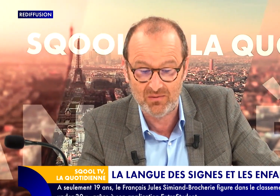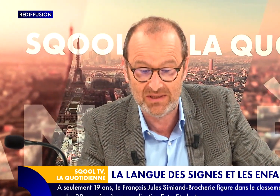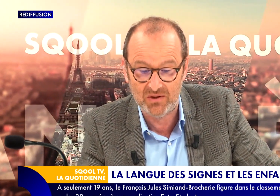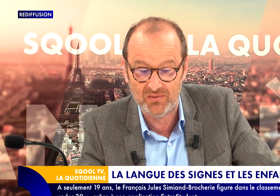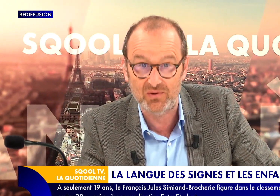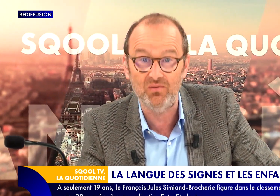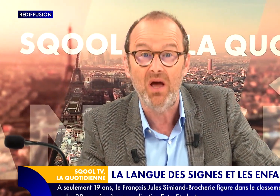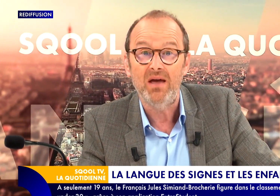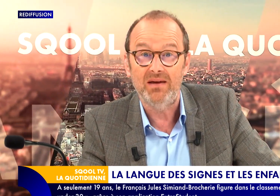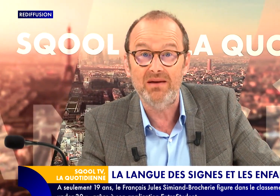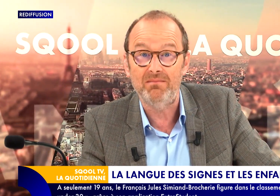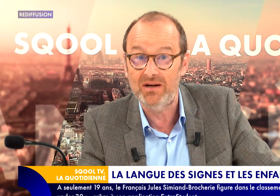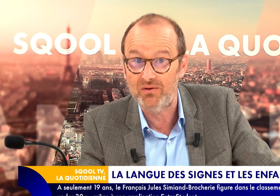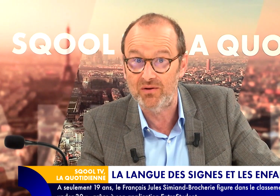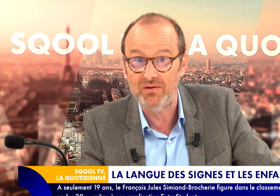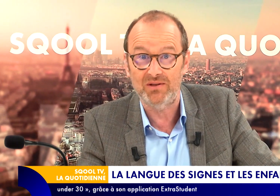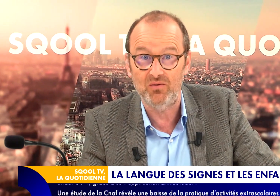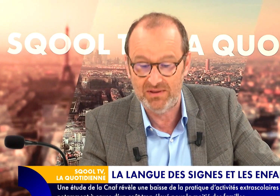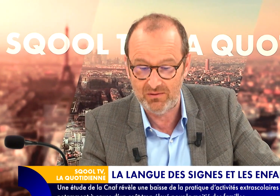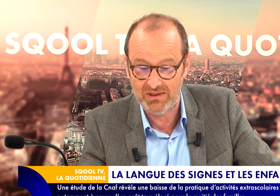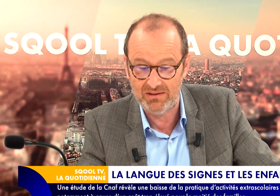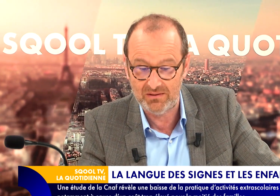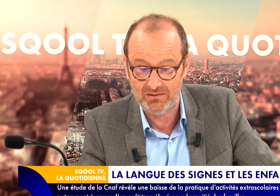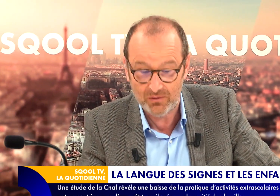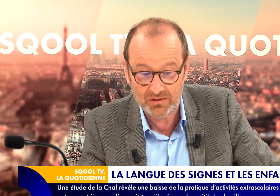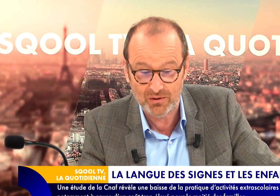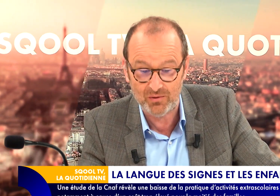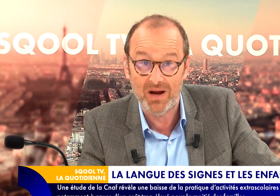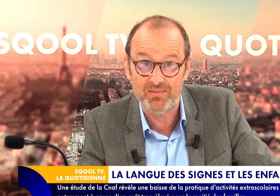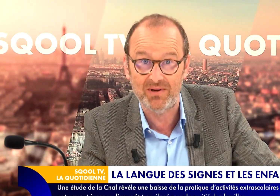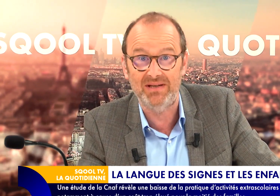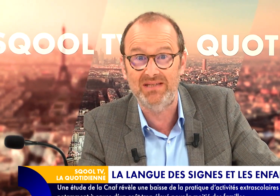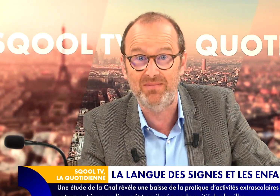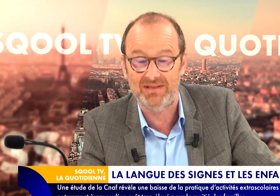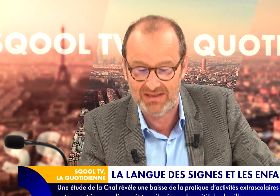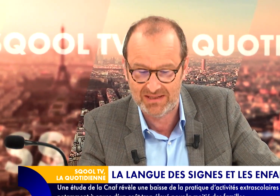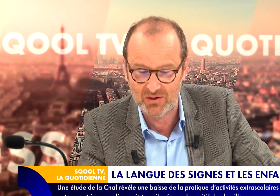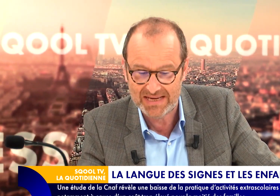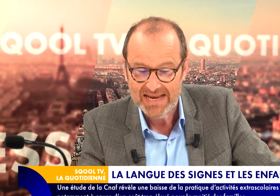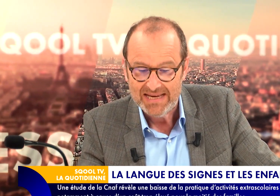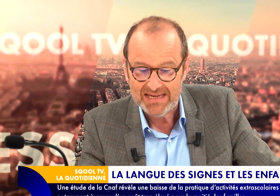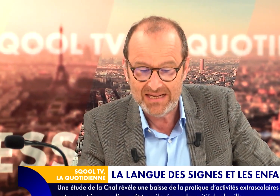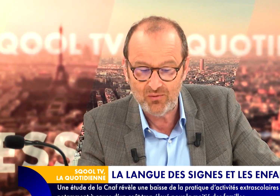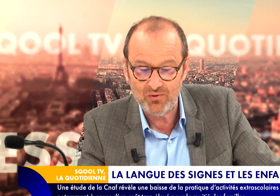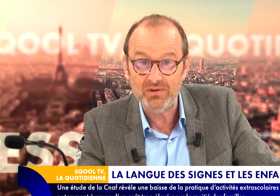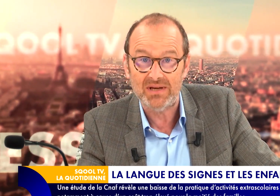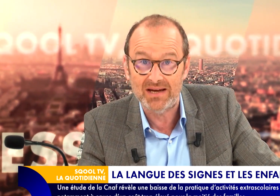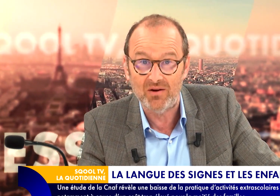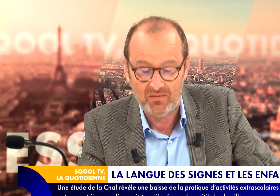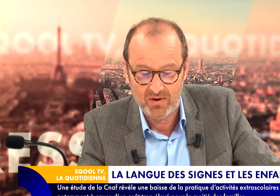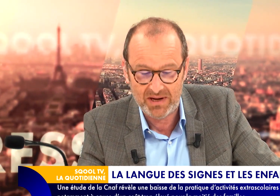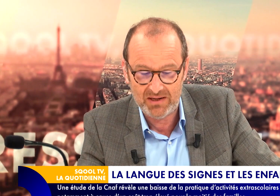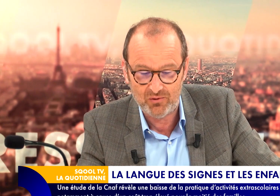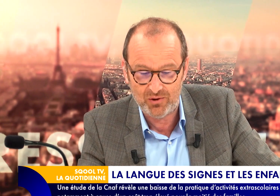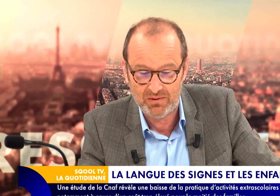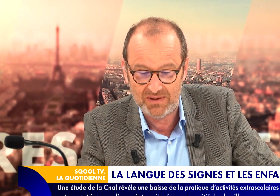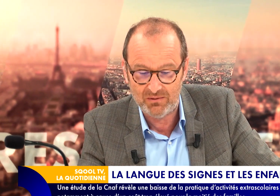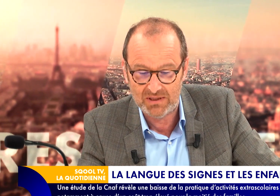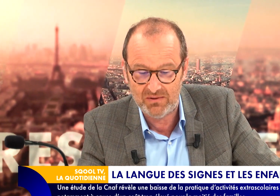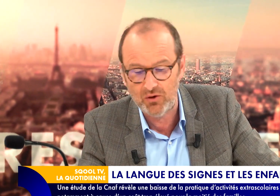des enfants sourds et malentendants. C'est du moins ce qui ressort du rapport réalisé par cette instance il y a tout juste un an. On va en parler aujourd'hui avec nos invités,